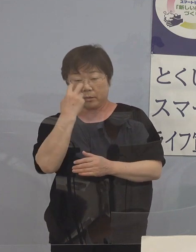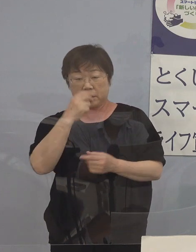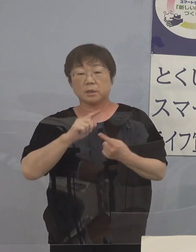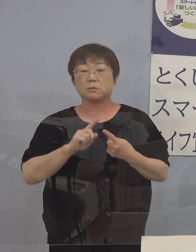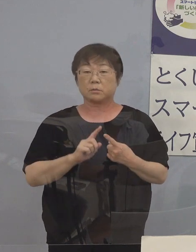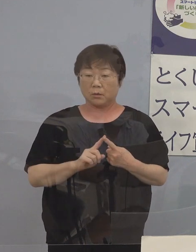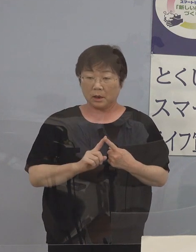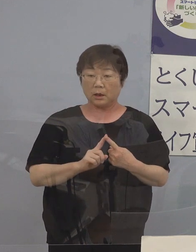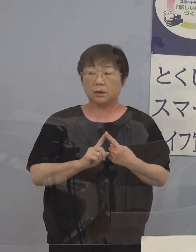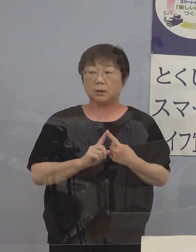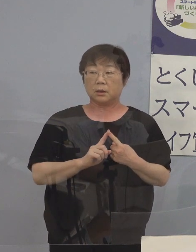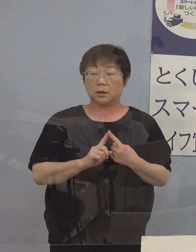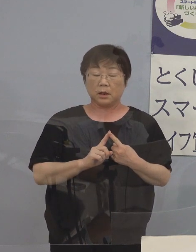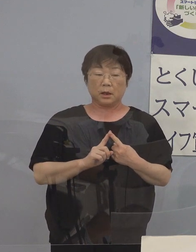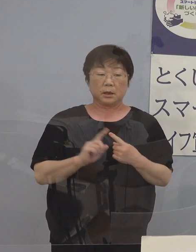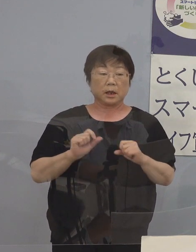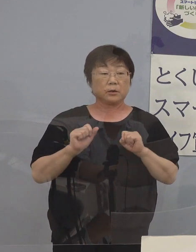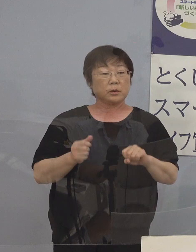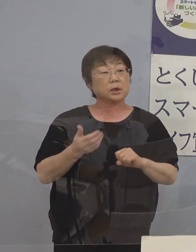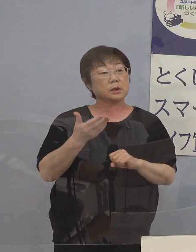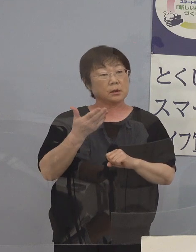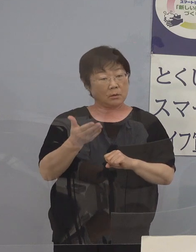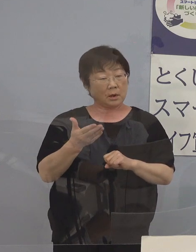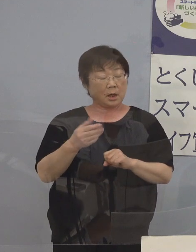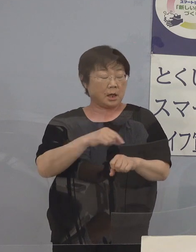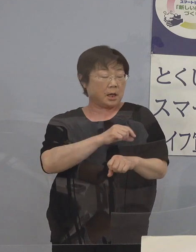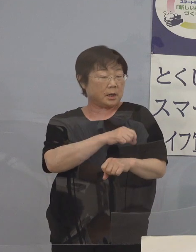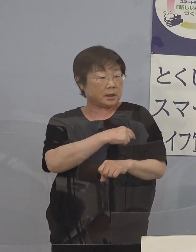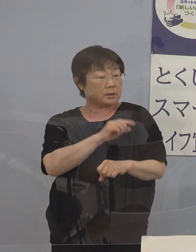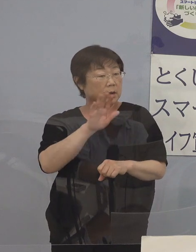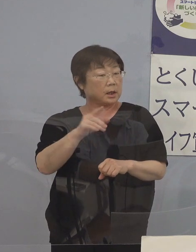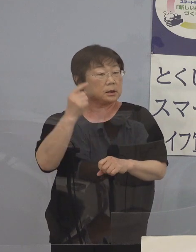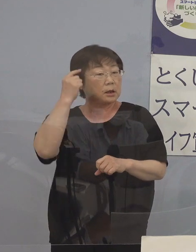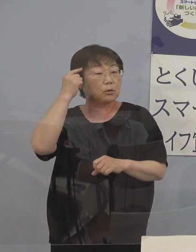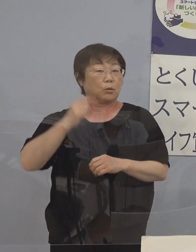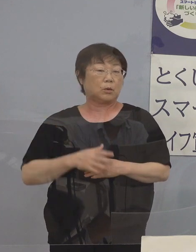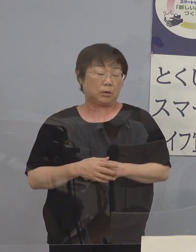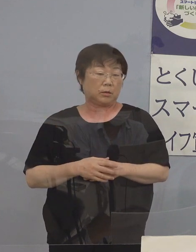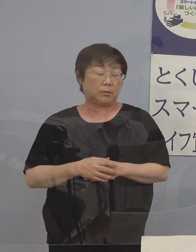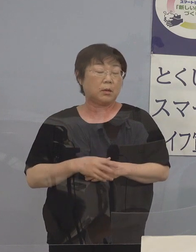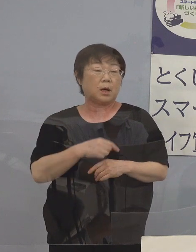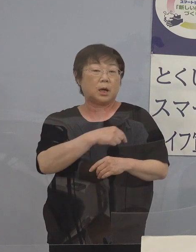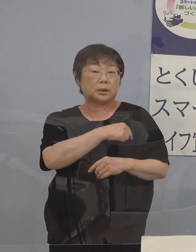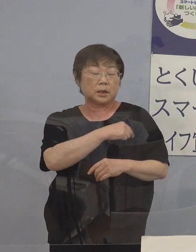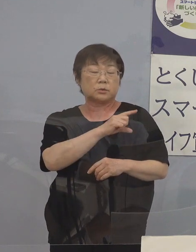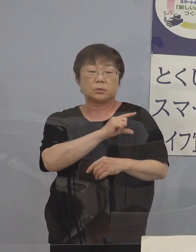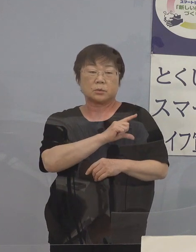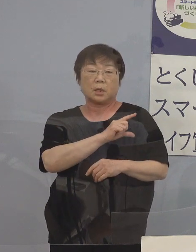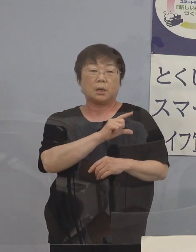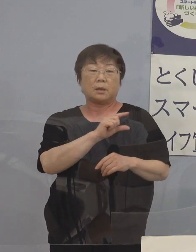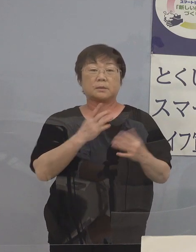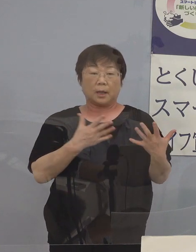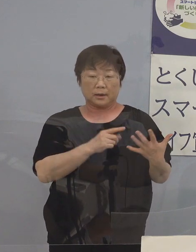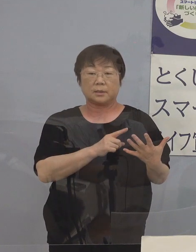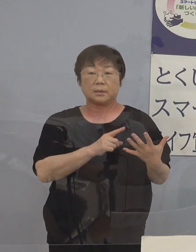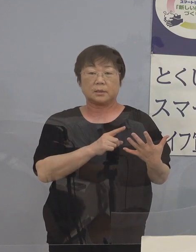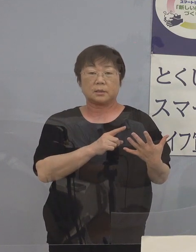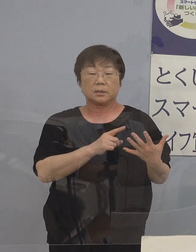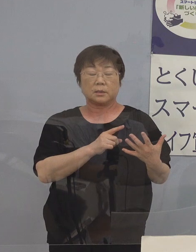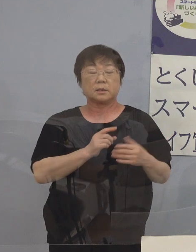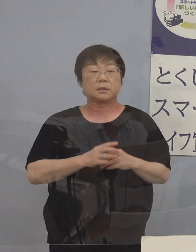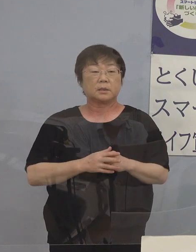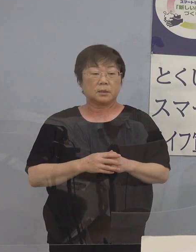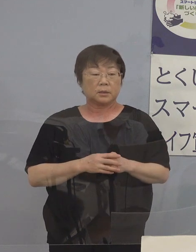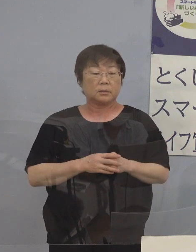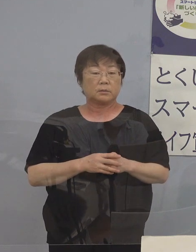か、そういうことをされたんですか。検温とかあったと思うんですけど。 ただ、検温でも熱があり